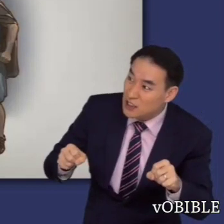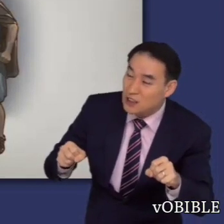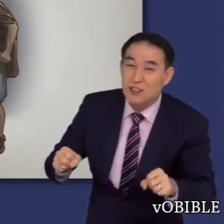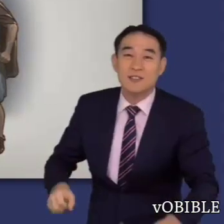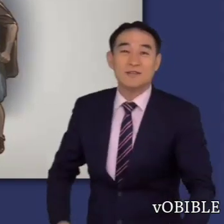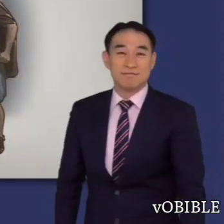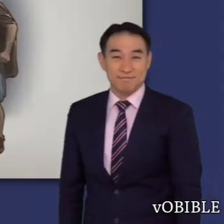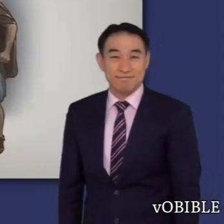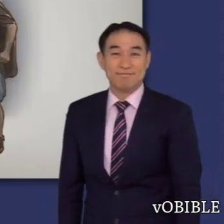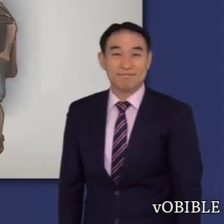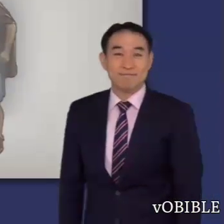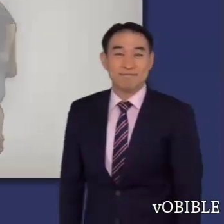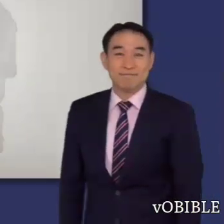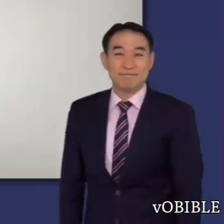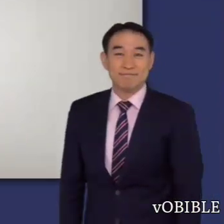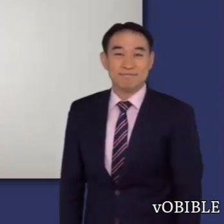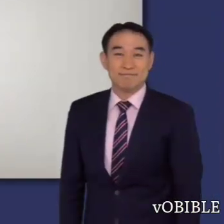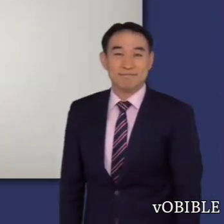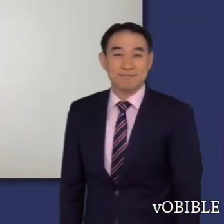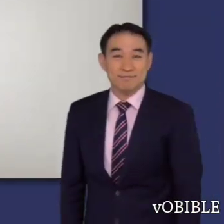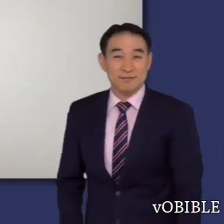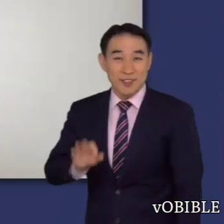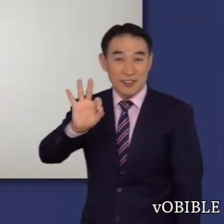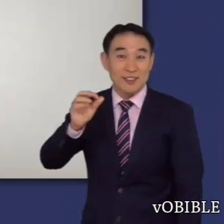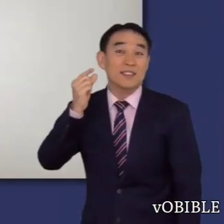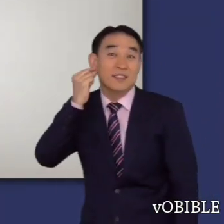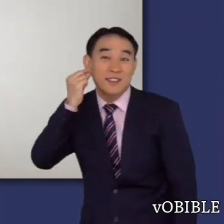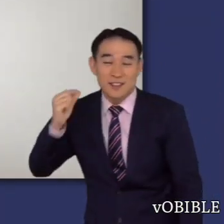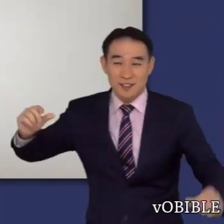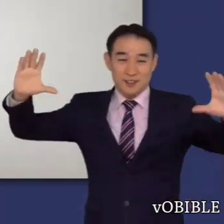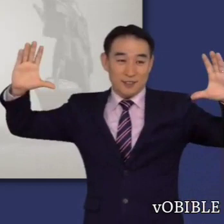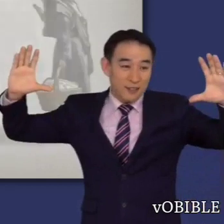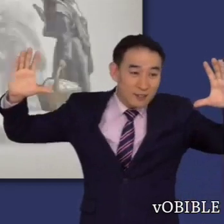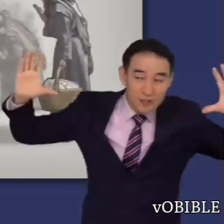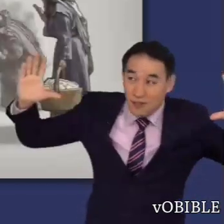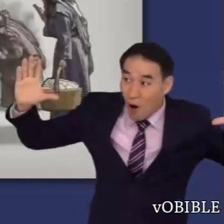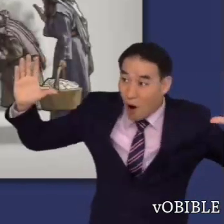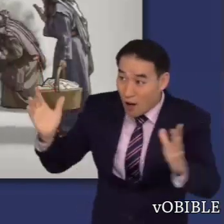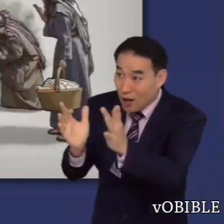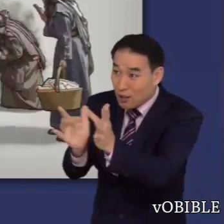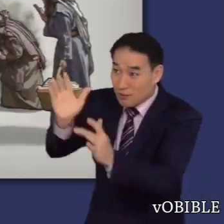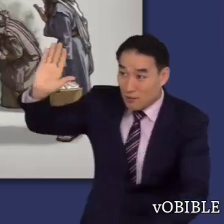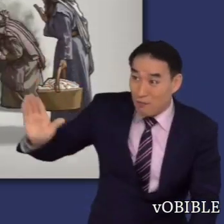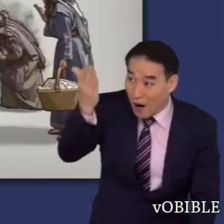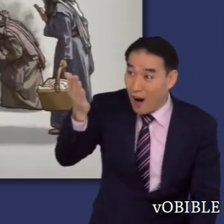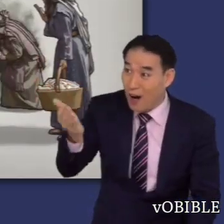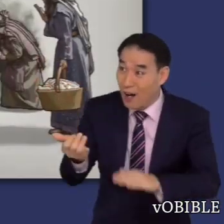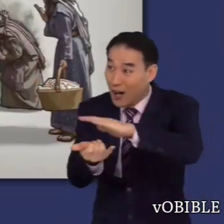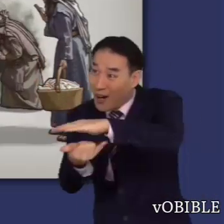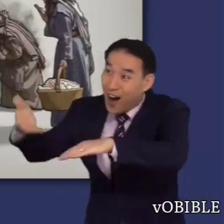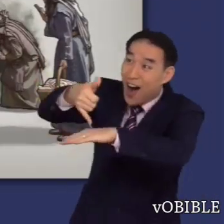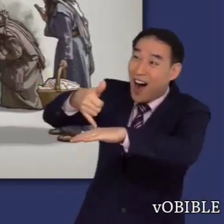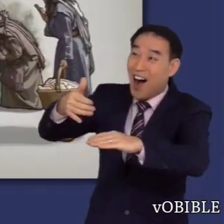了，他很可能就是马可。最后一章提到，最先发现耶稣已经复